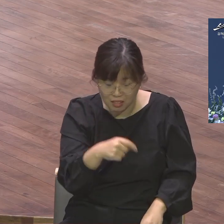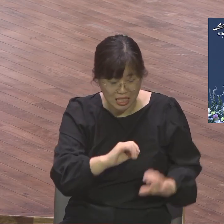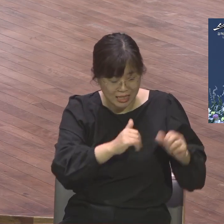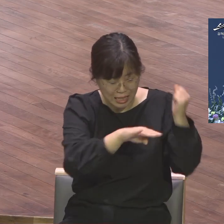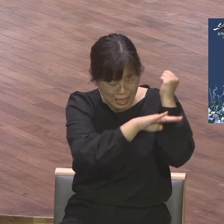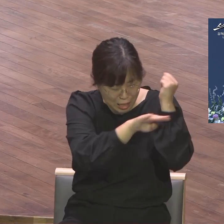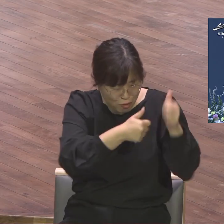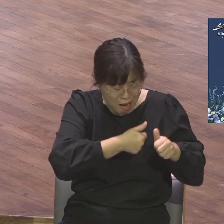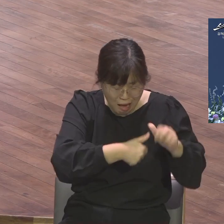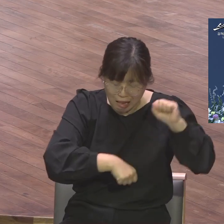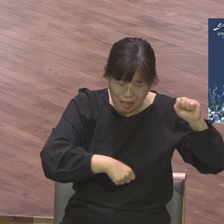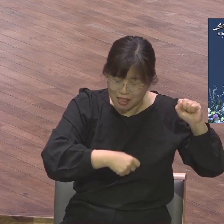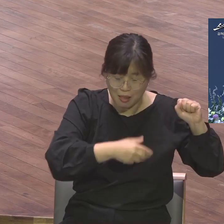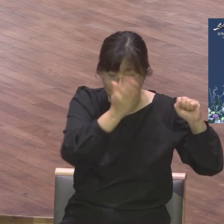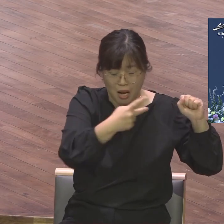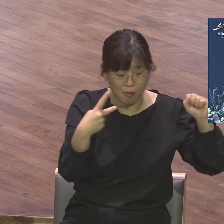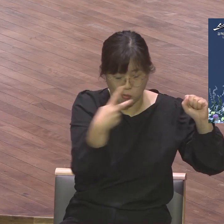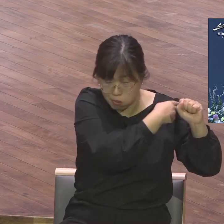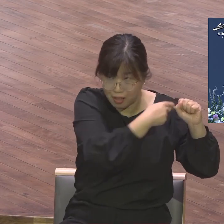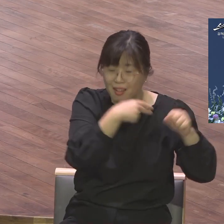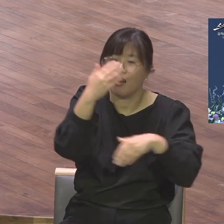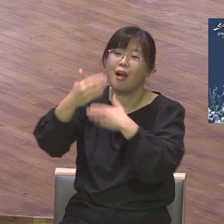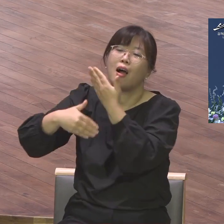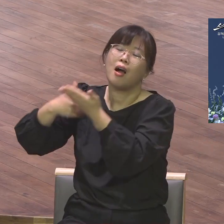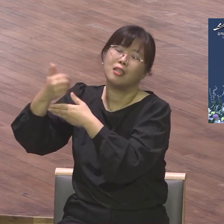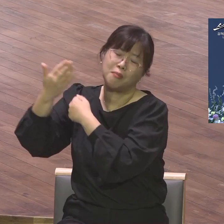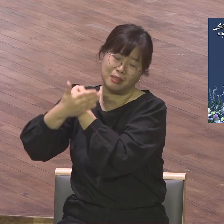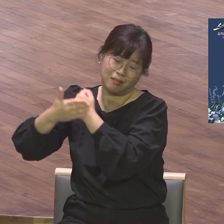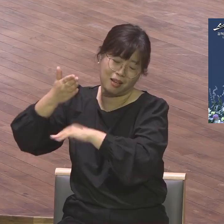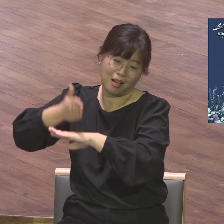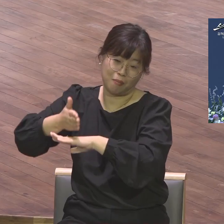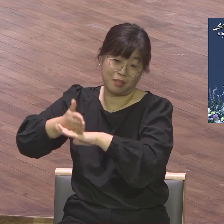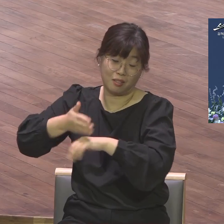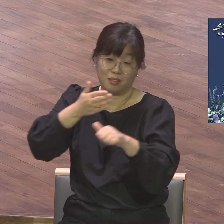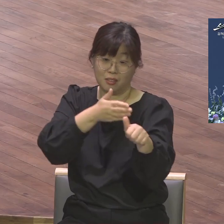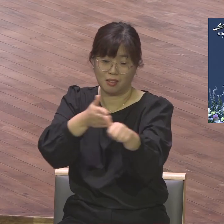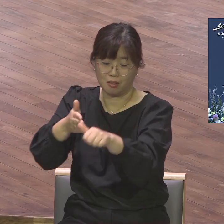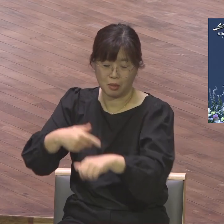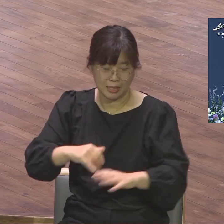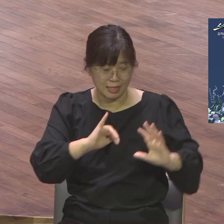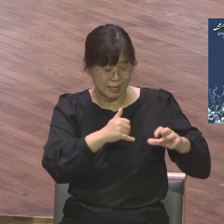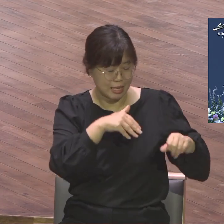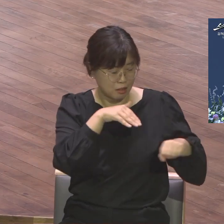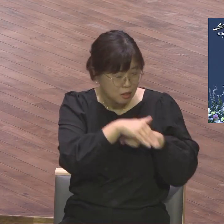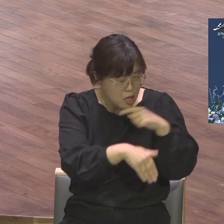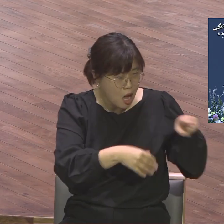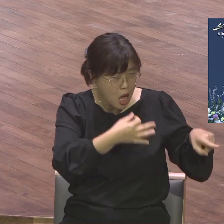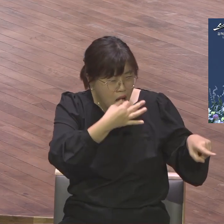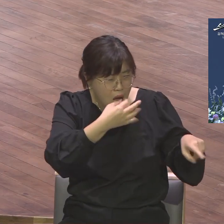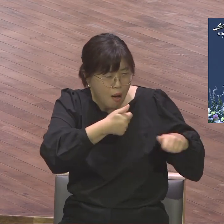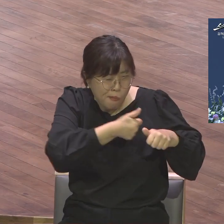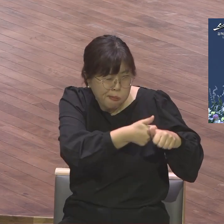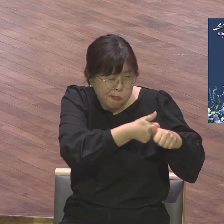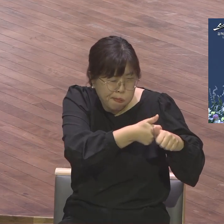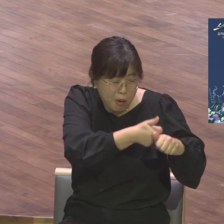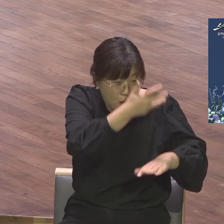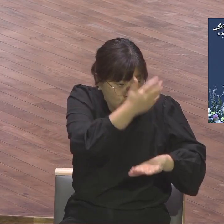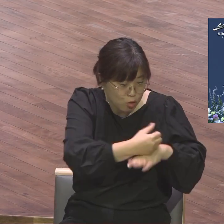욕심 잉태한 적 죄를 낳고 응? 이 욕심이 많아 세상 욕심이. 그래서 감격이